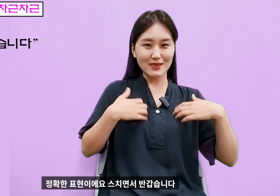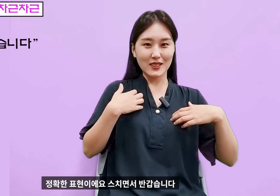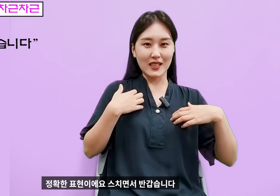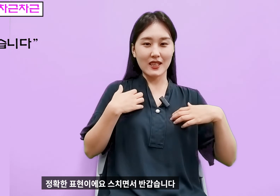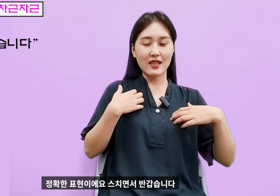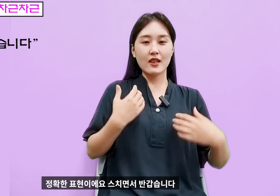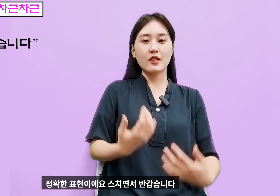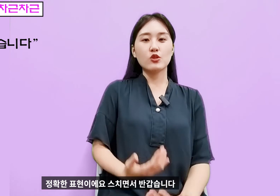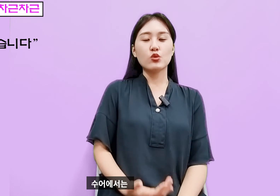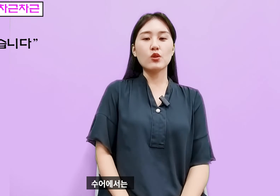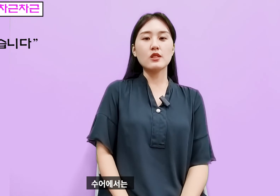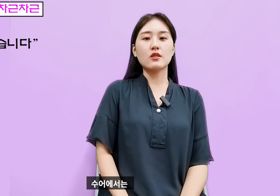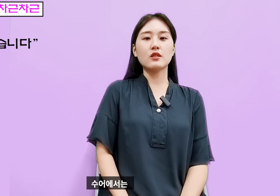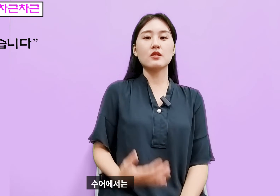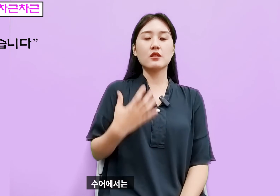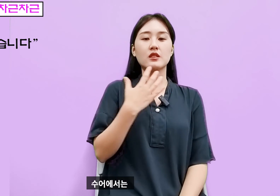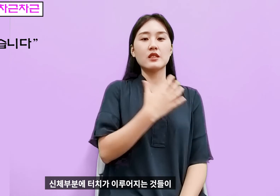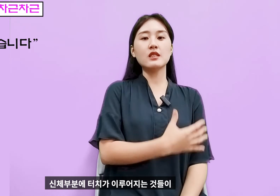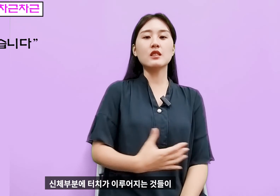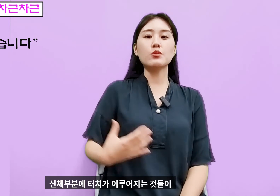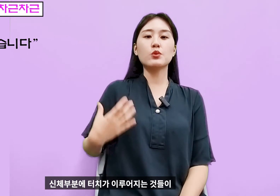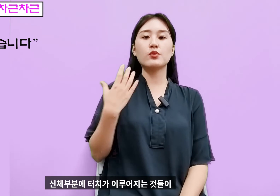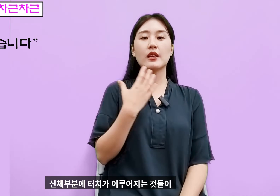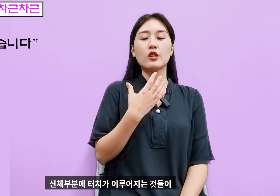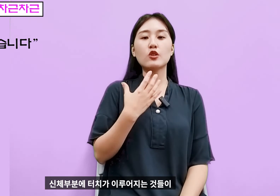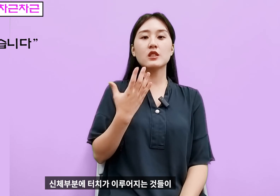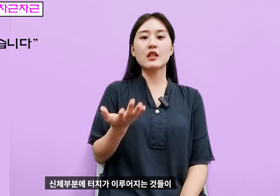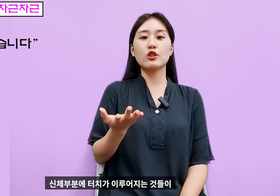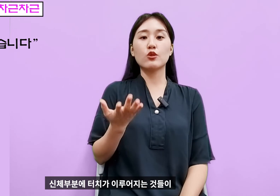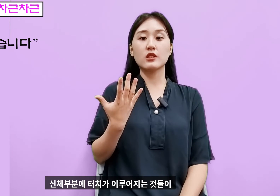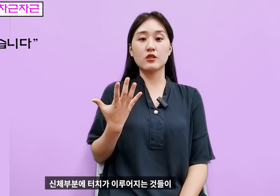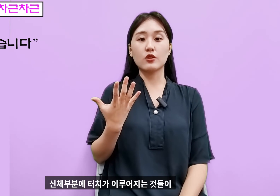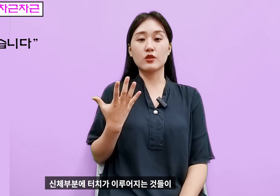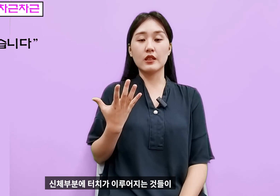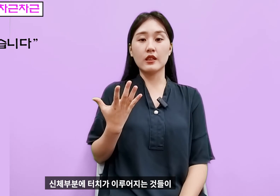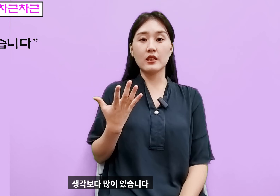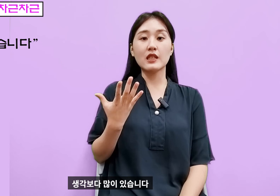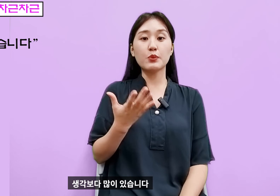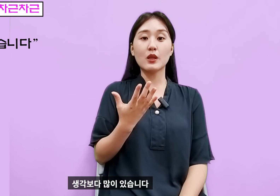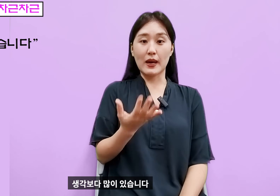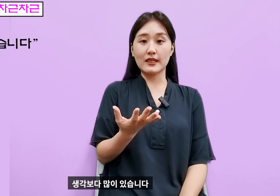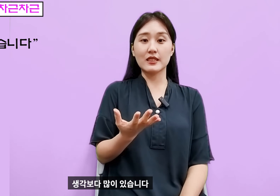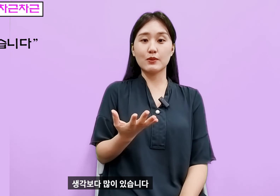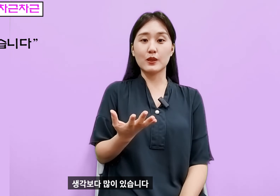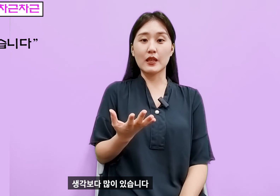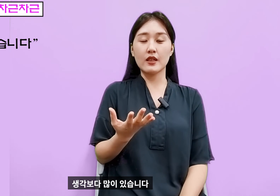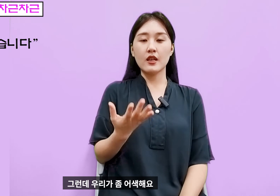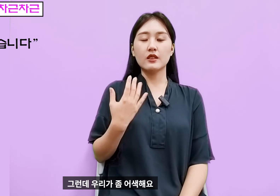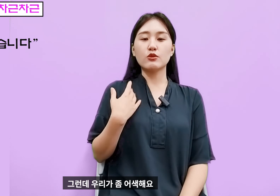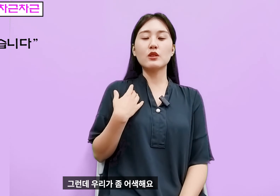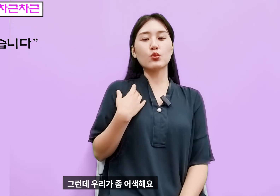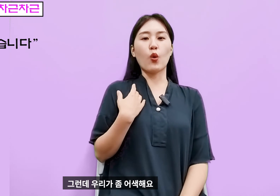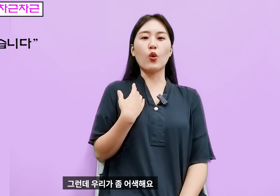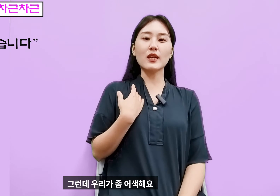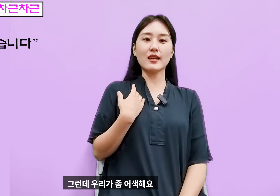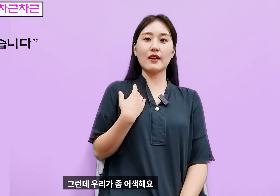반갑습니다. 수어에서는 이제 신체 부분에 터치가 이루어지는 것들이 생각보다 많이 있습니다. 근데 우리가 좀